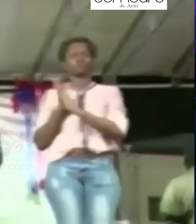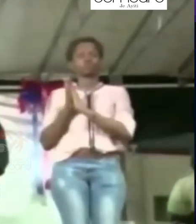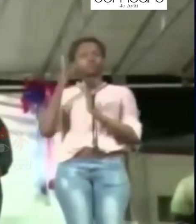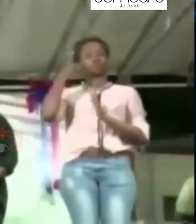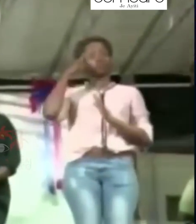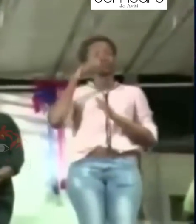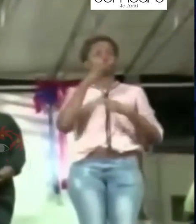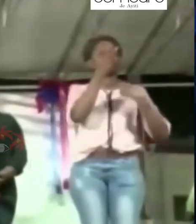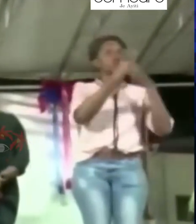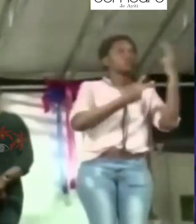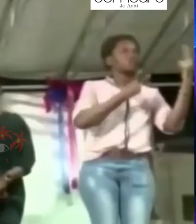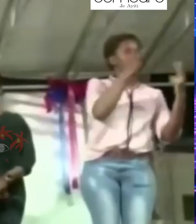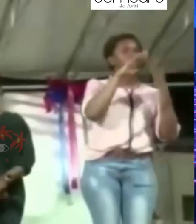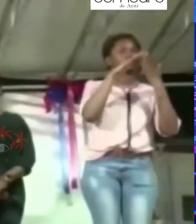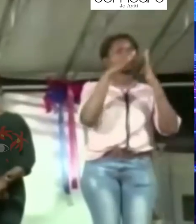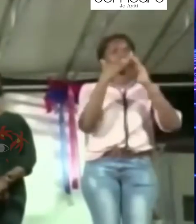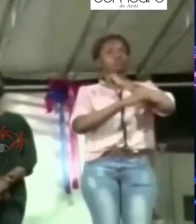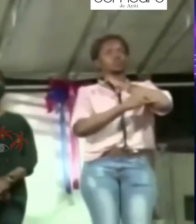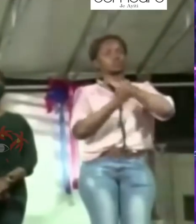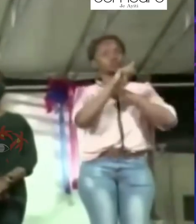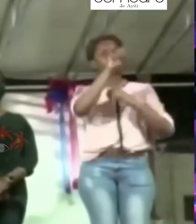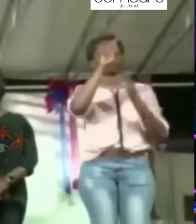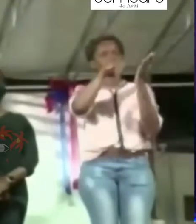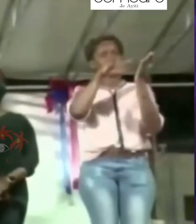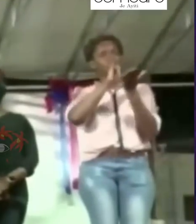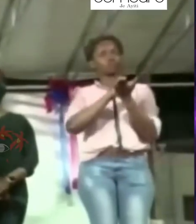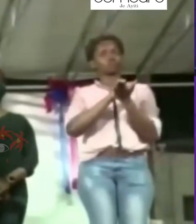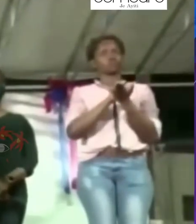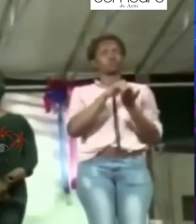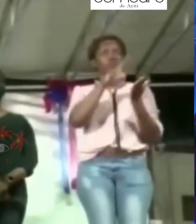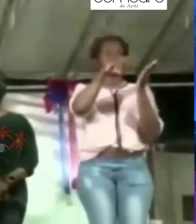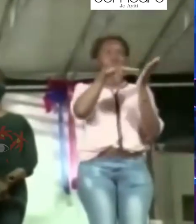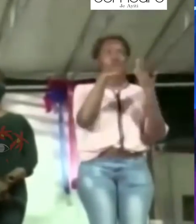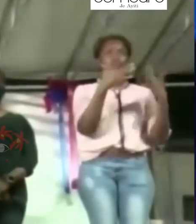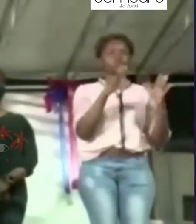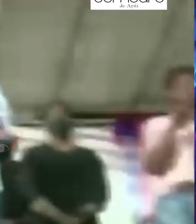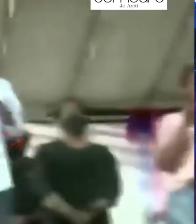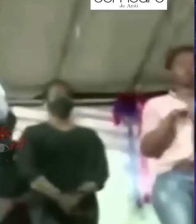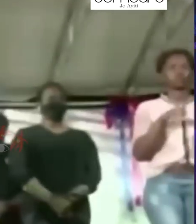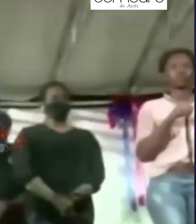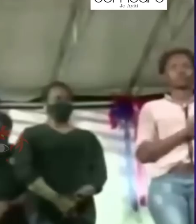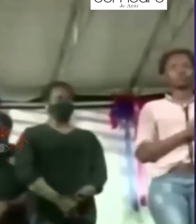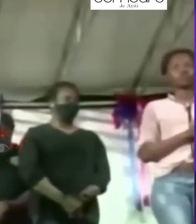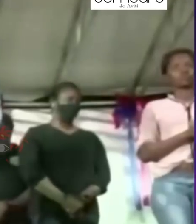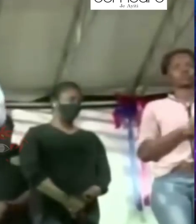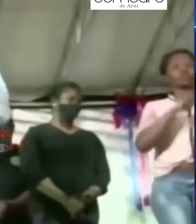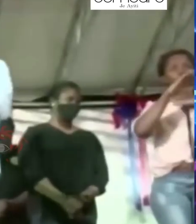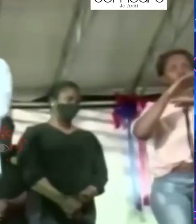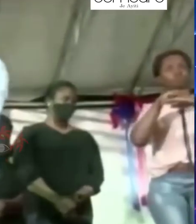pour faire plusieurs visites dans les Jérémy pour l'étude la fête, parce que automatiquement l'étude la fin fait, la salle de